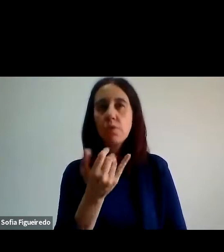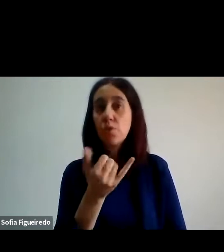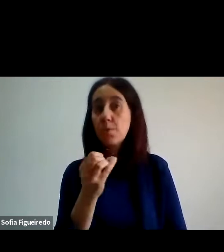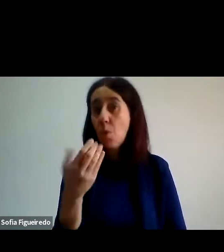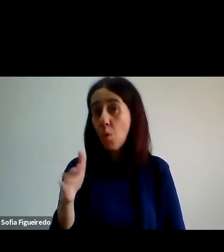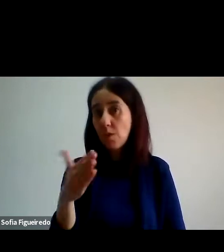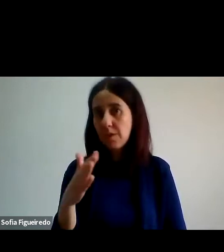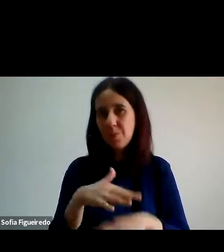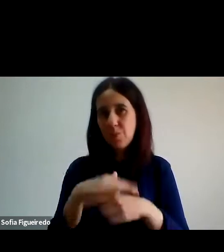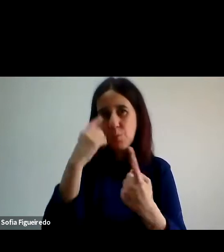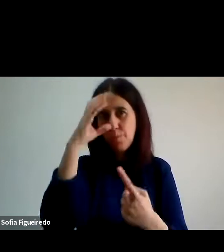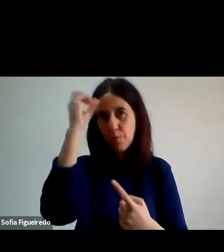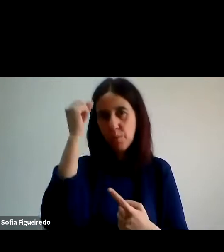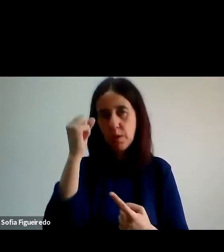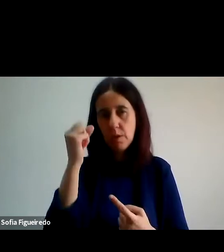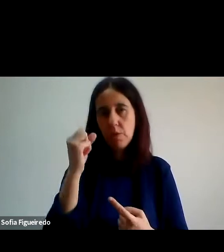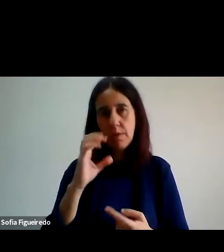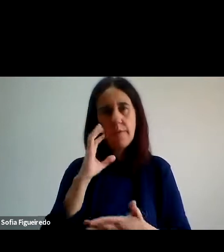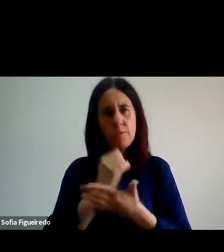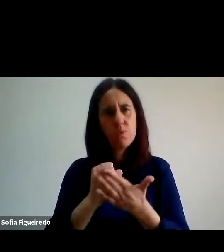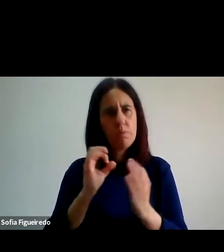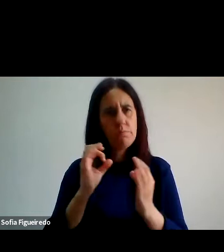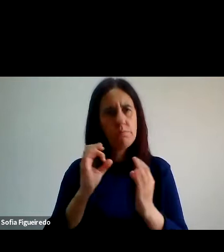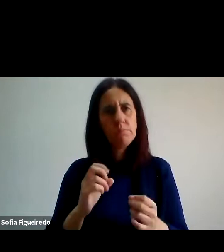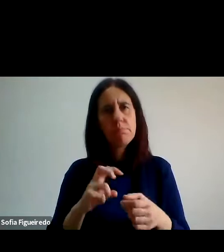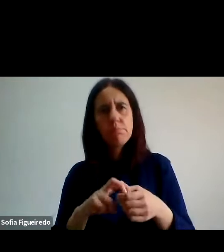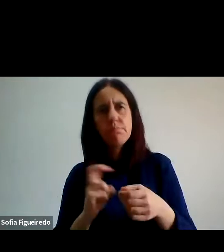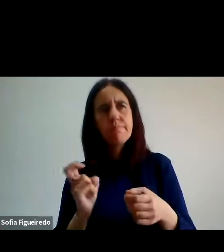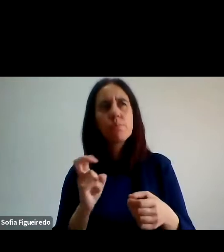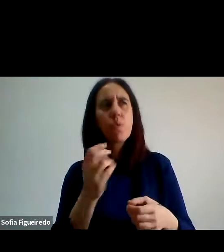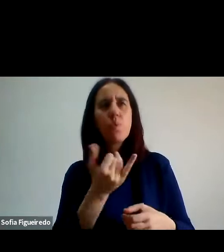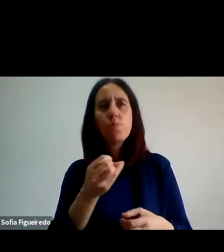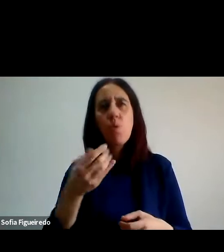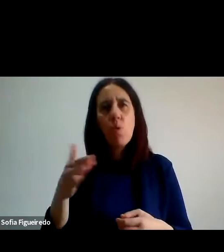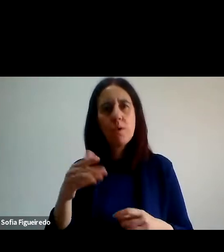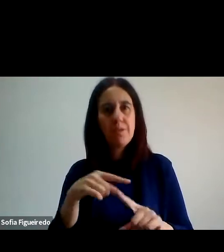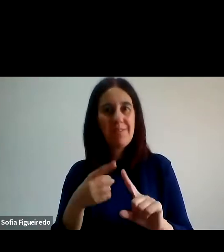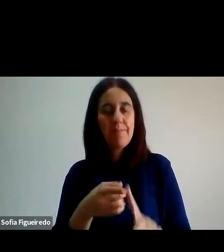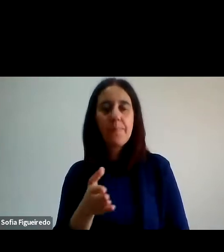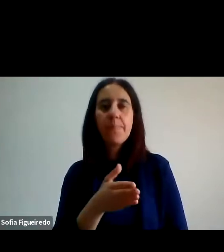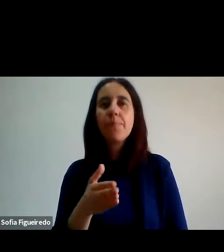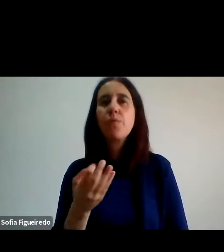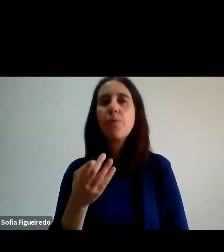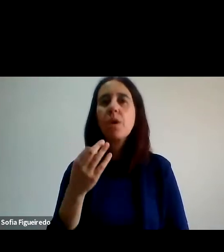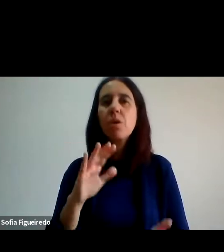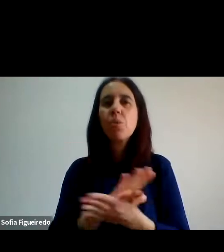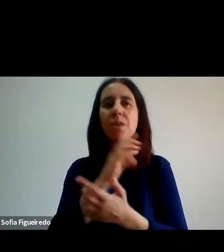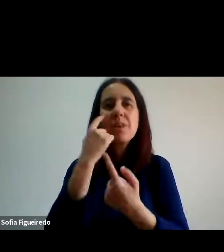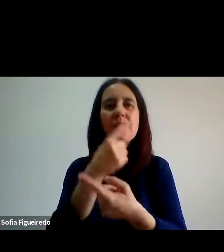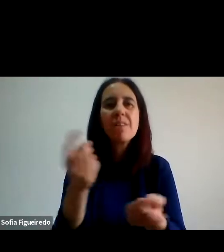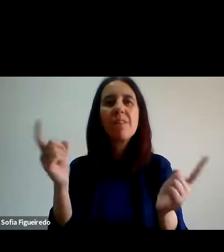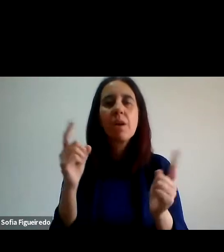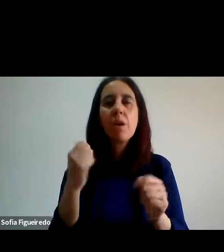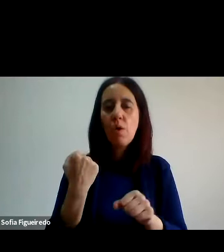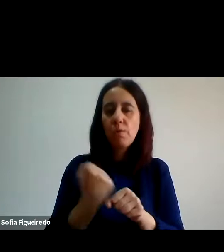2011 da administração pública. Eu era mesmo funcionário da administração pública, desvinculei-me em 2011, na altura em que saiu nas notícias que os funcionários